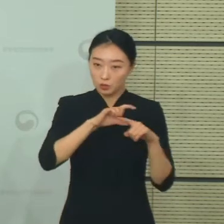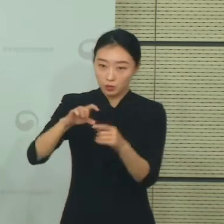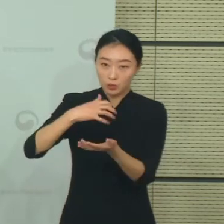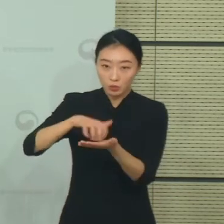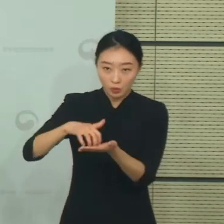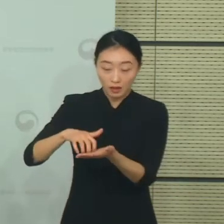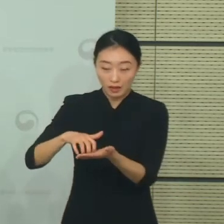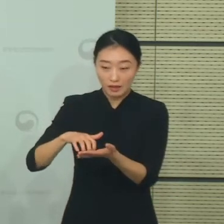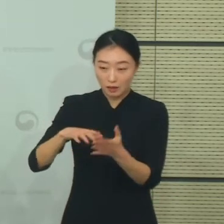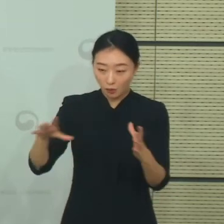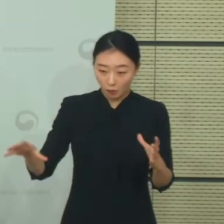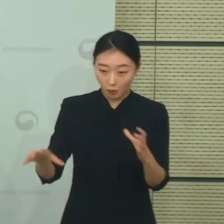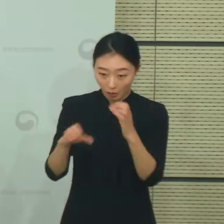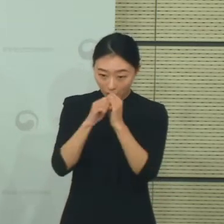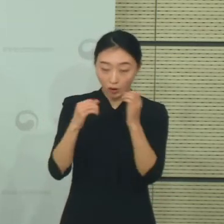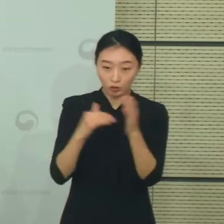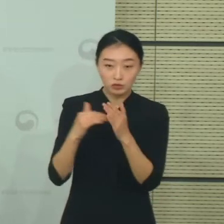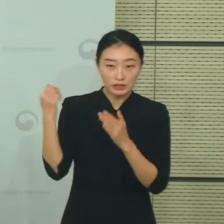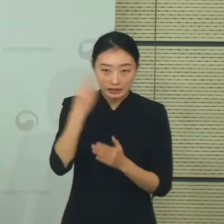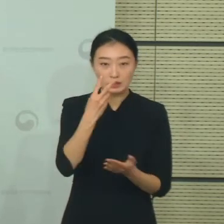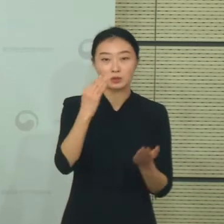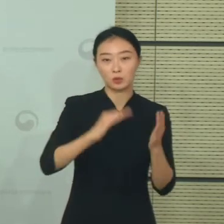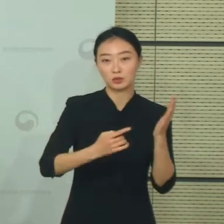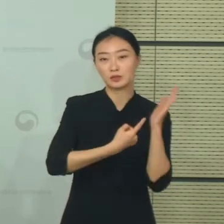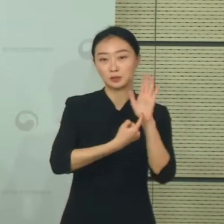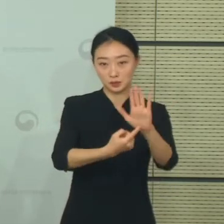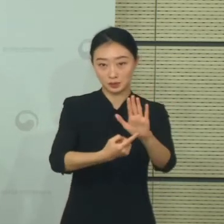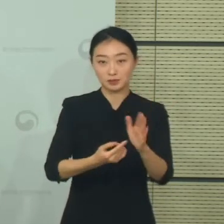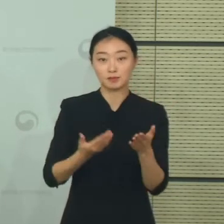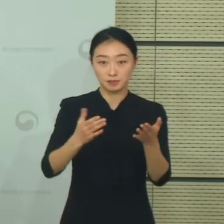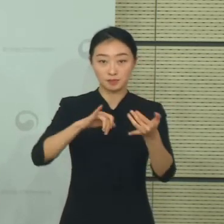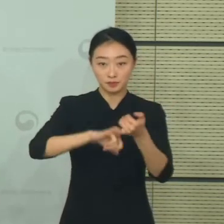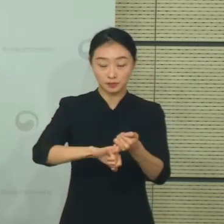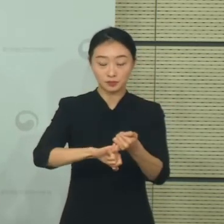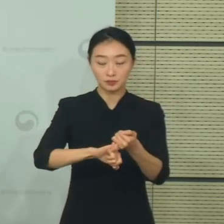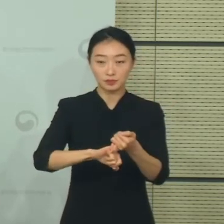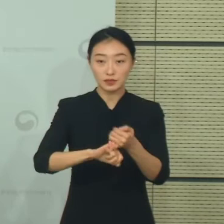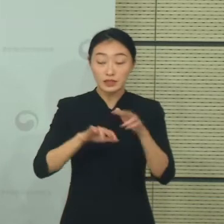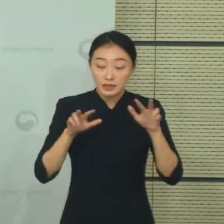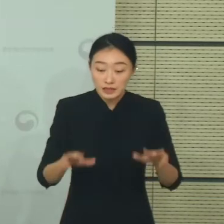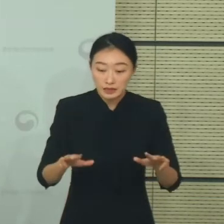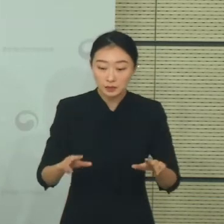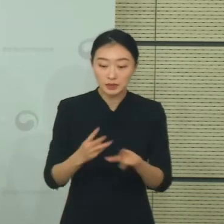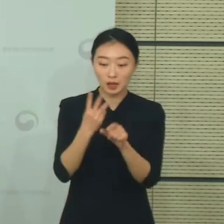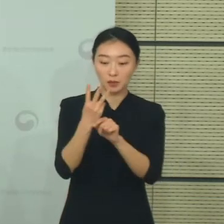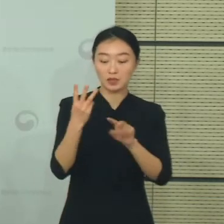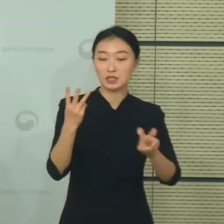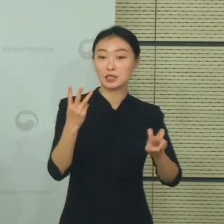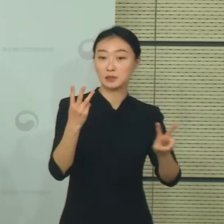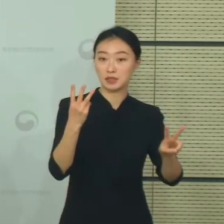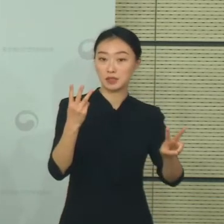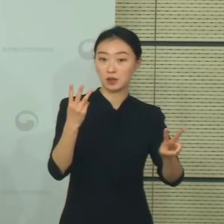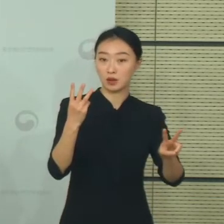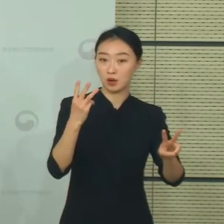정확하게 다시 공지를 해드리겠고요. 지금 이제 그 3월 22일